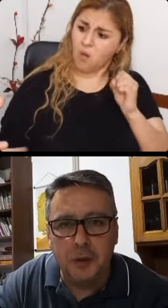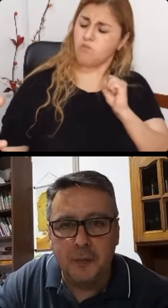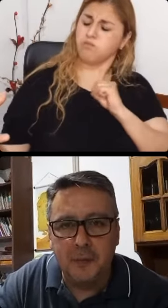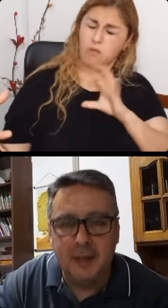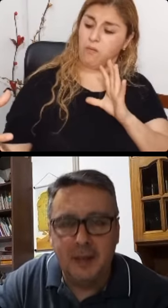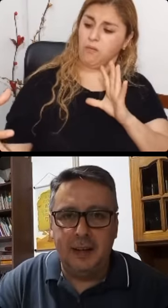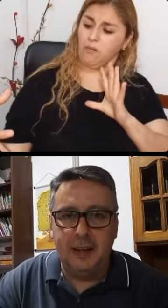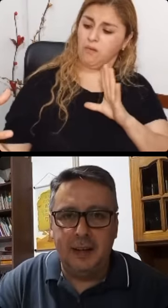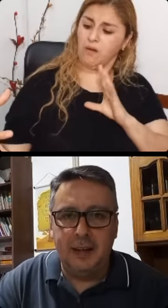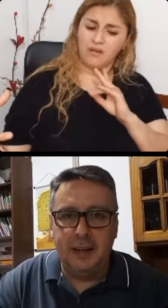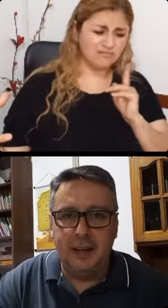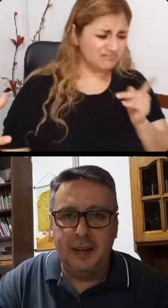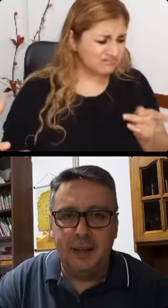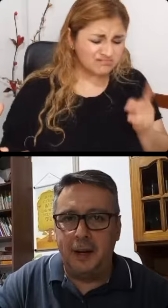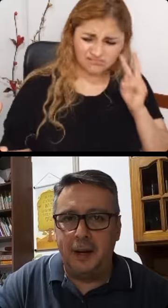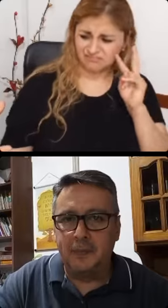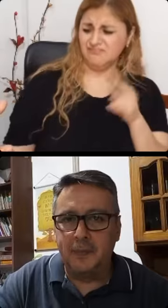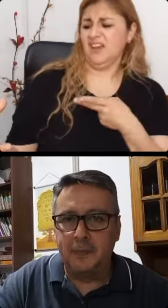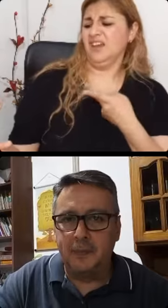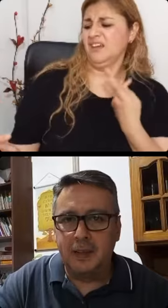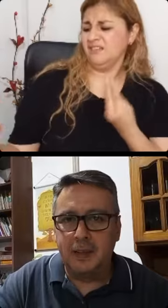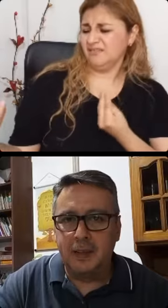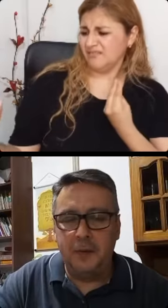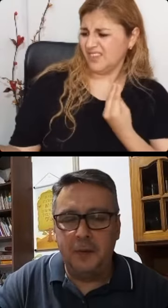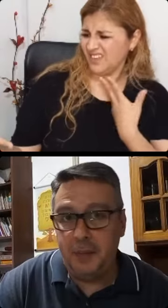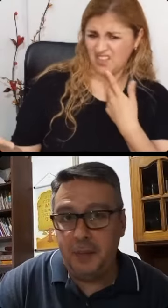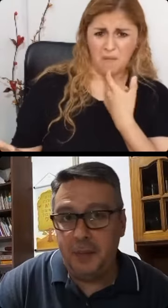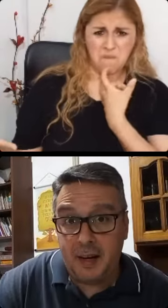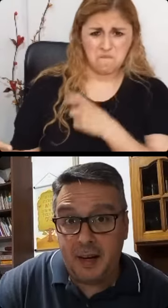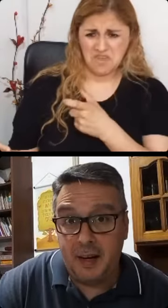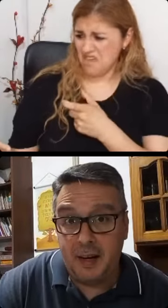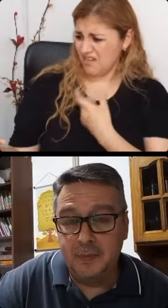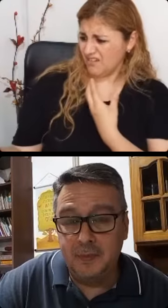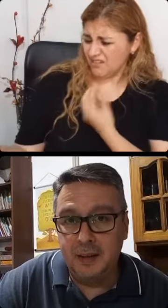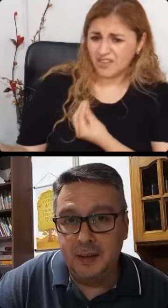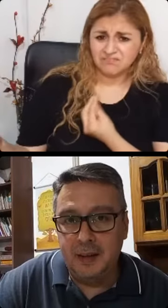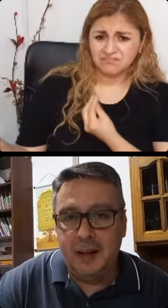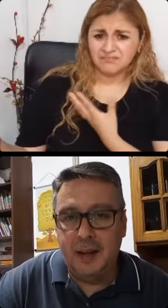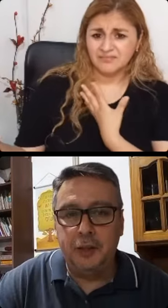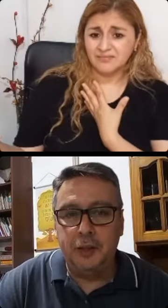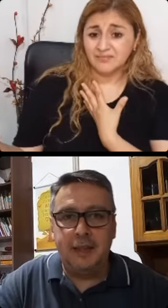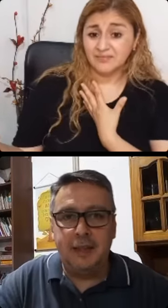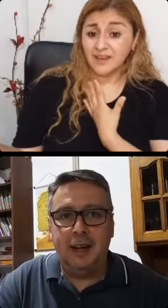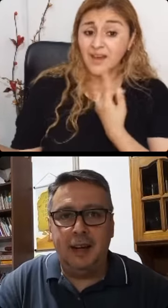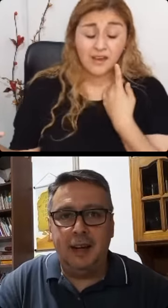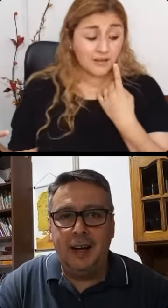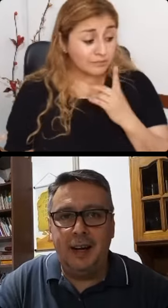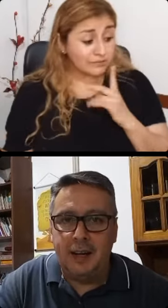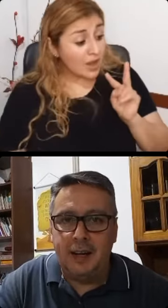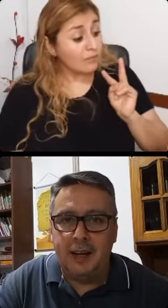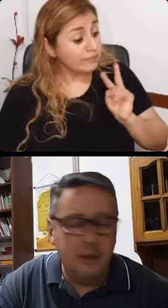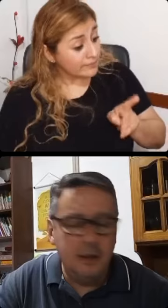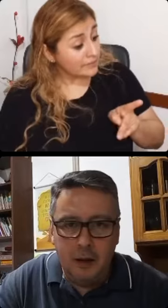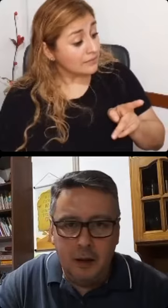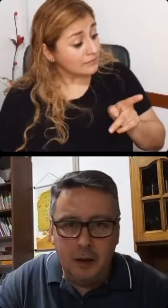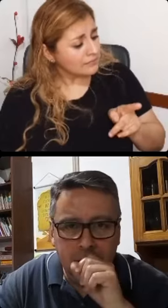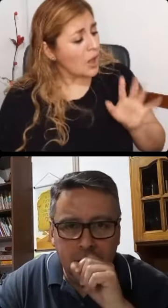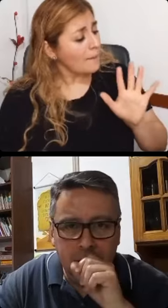hermoso y su alumno que ve ve una piedra entonces él le dice